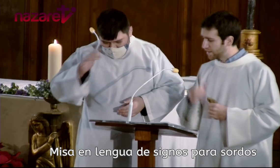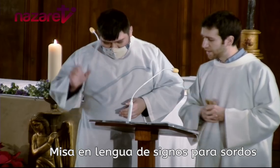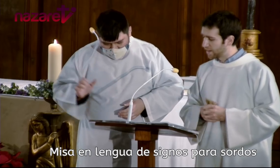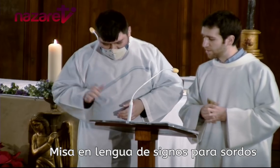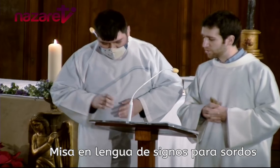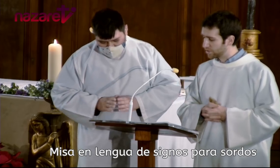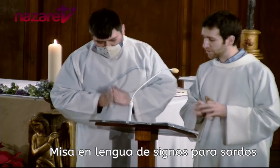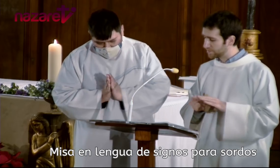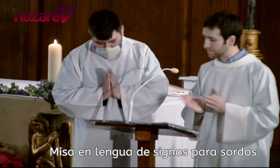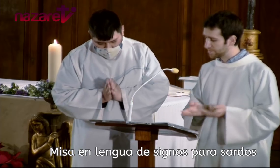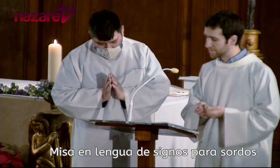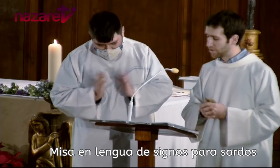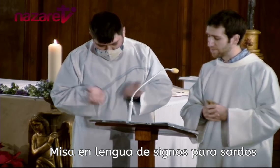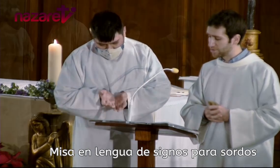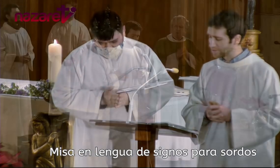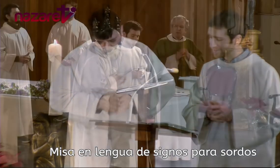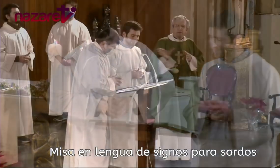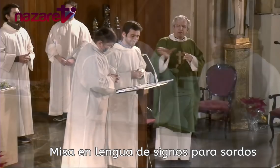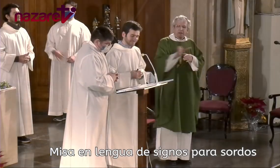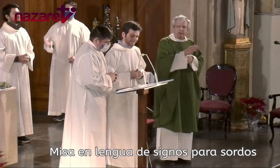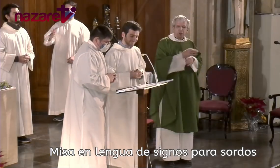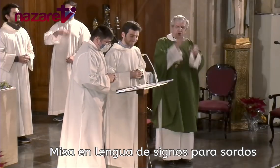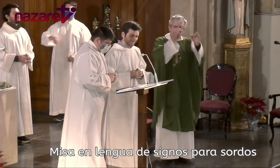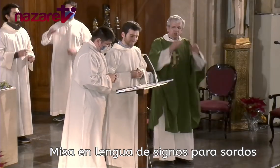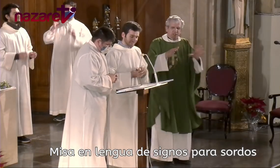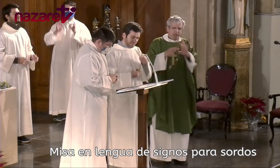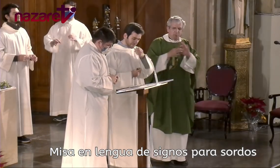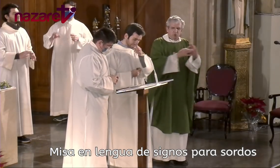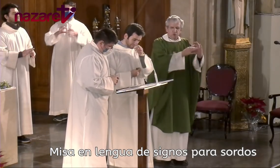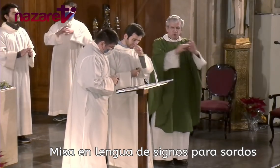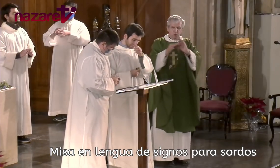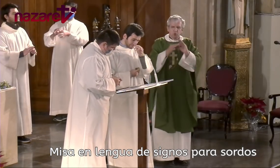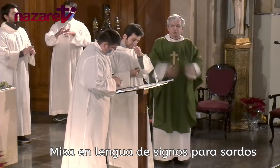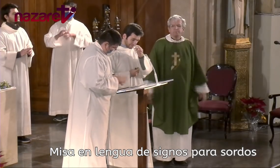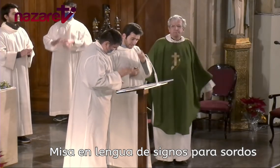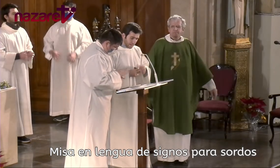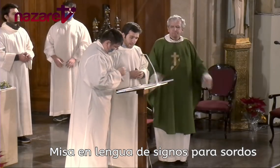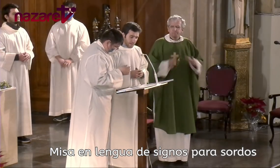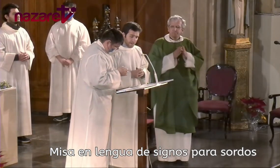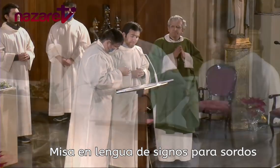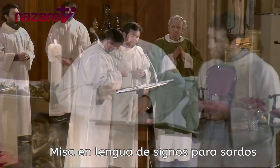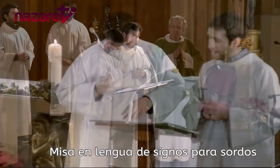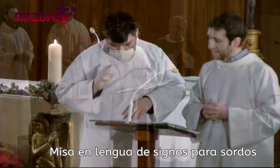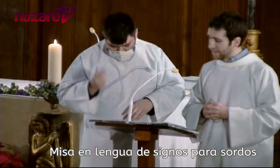en el mundo. Oremos. Que todos seamos uno. Para que